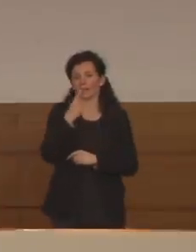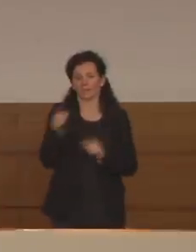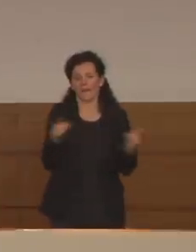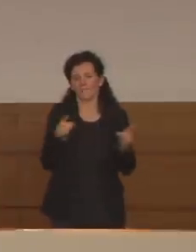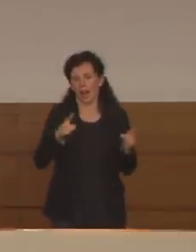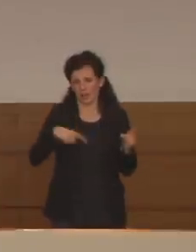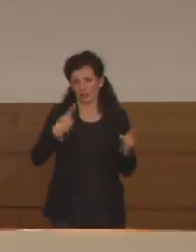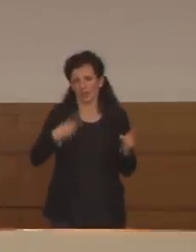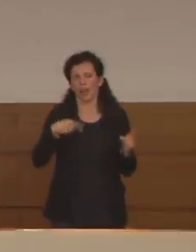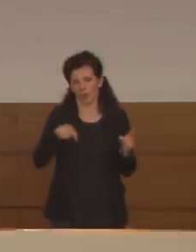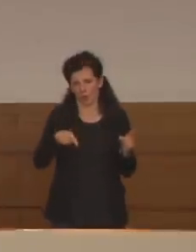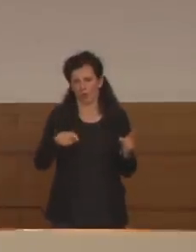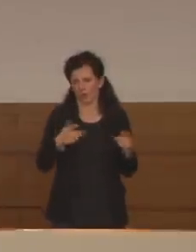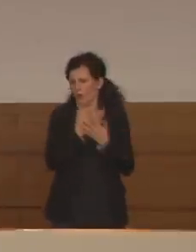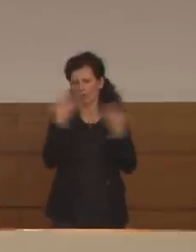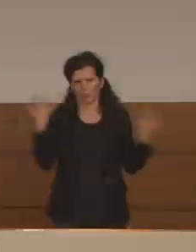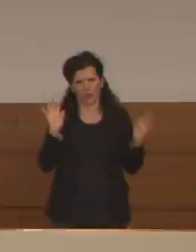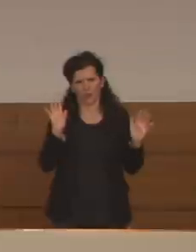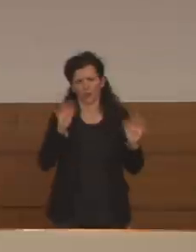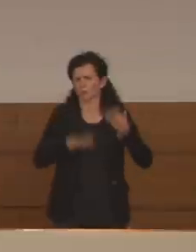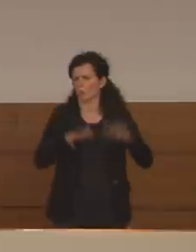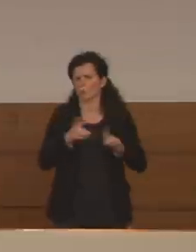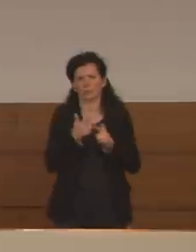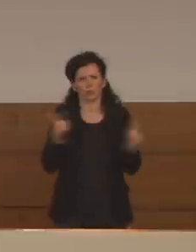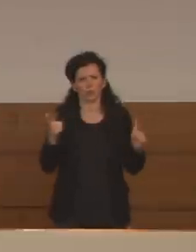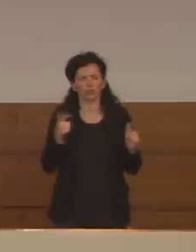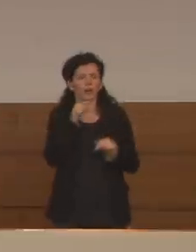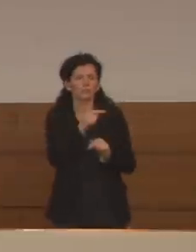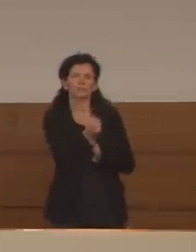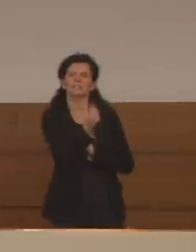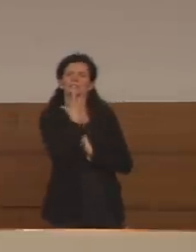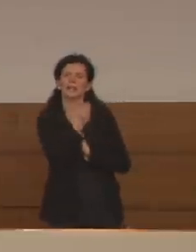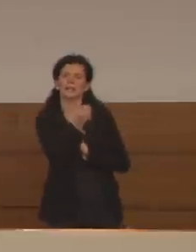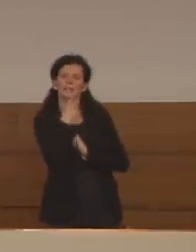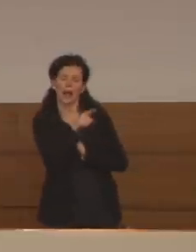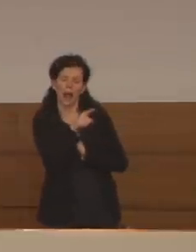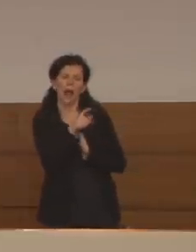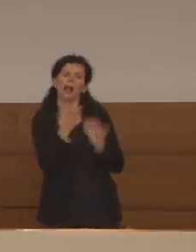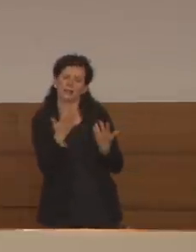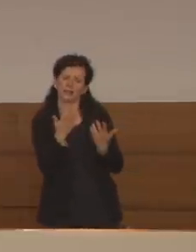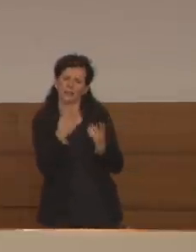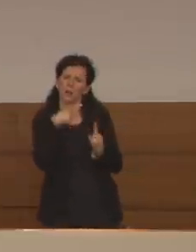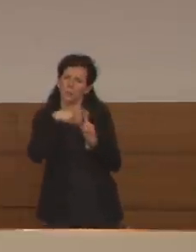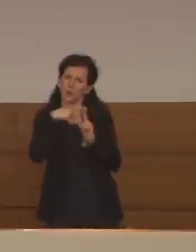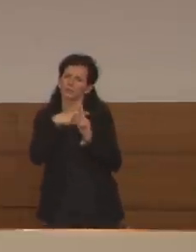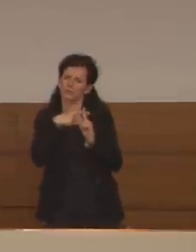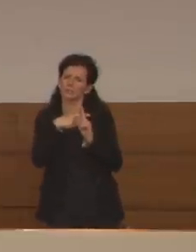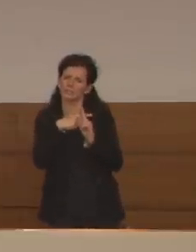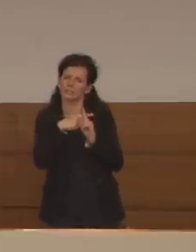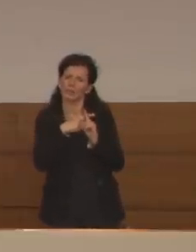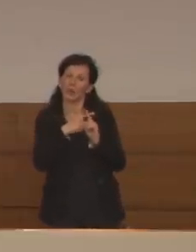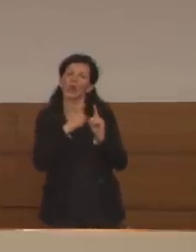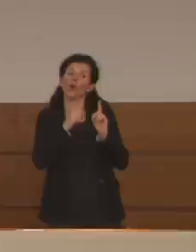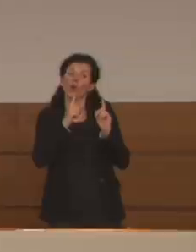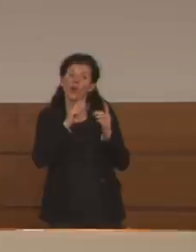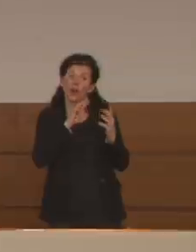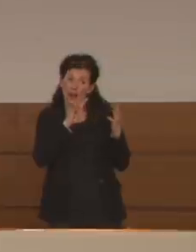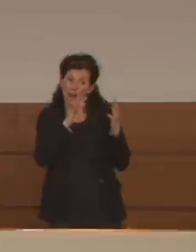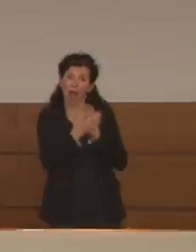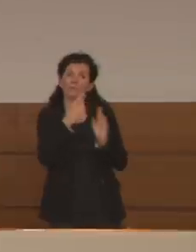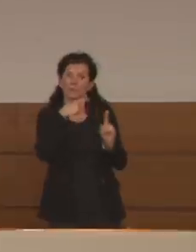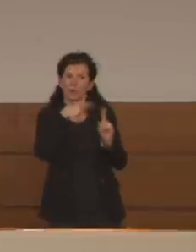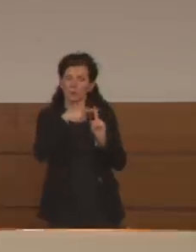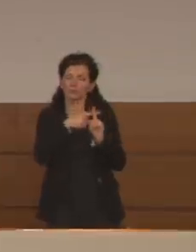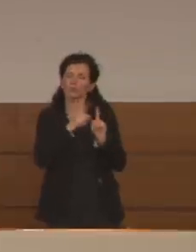dubbio sono segnali positivi che però devono essere conservati in attesa di